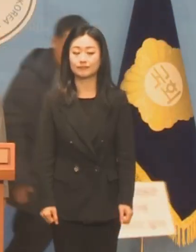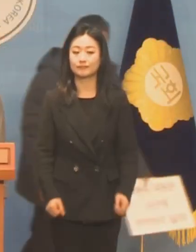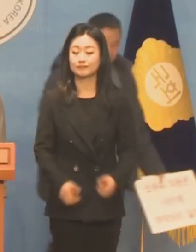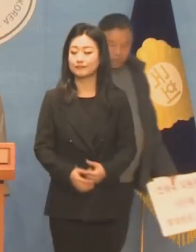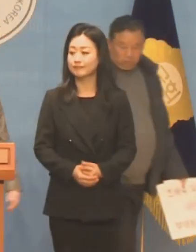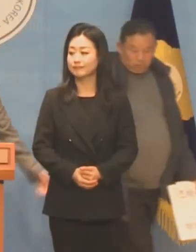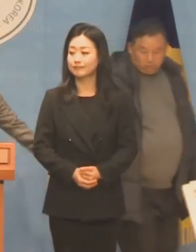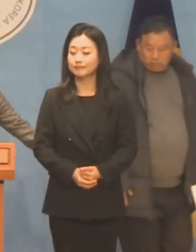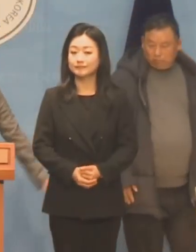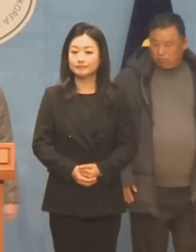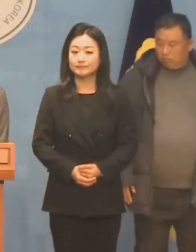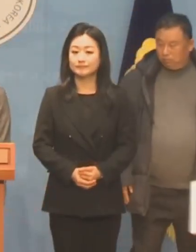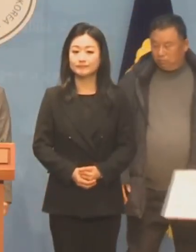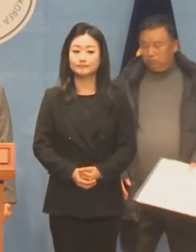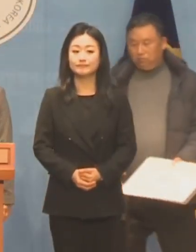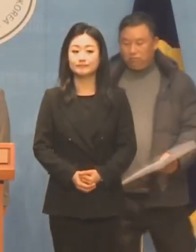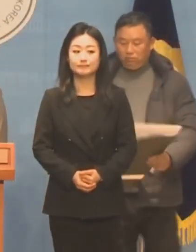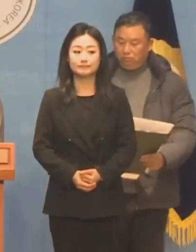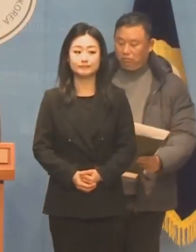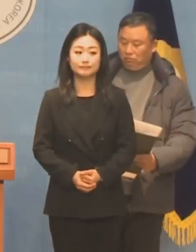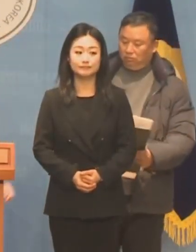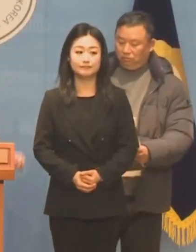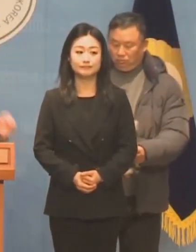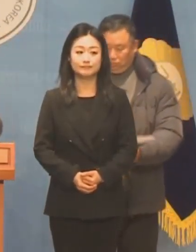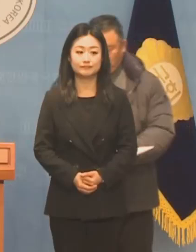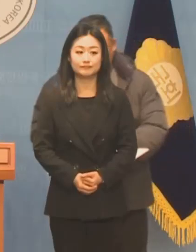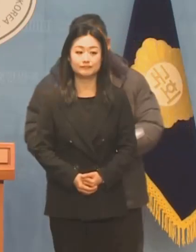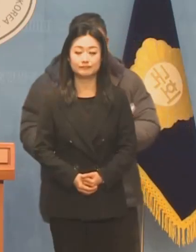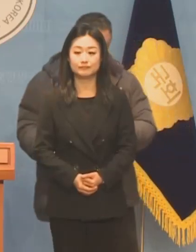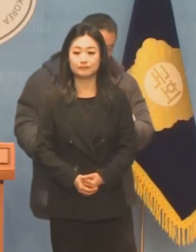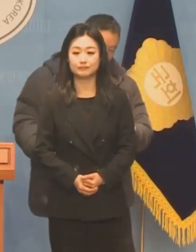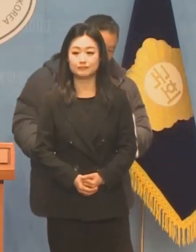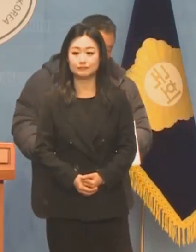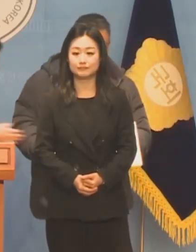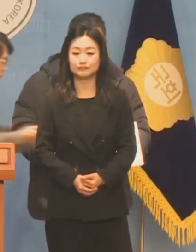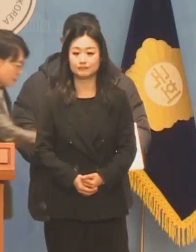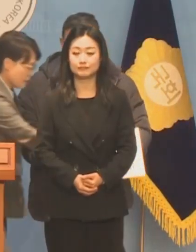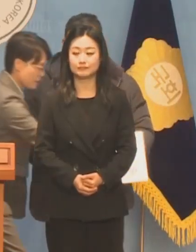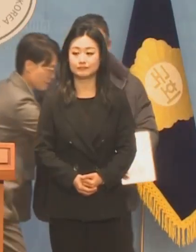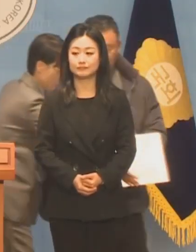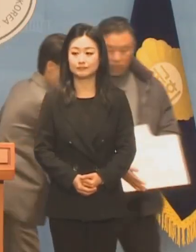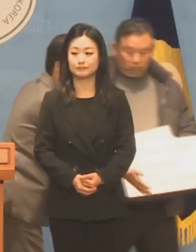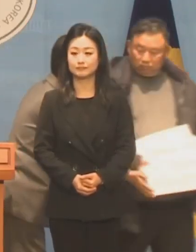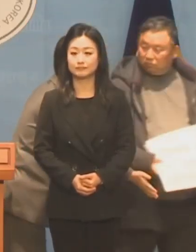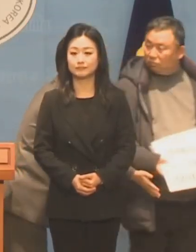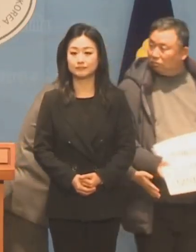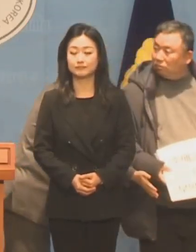두 분 쓰시고 여기 한 분 쓰시고. 네, 옆에 쓰시면 되죠.